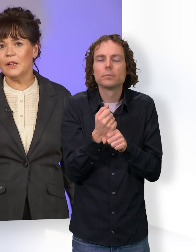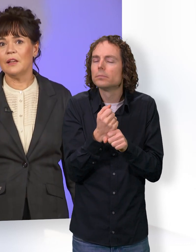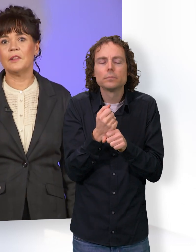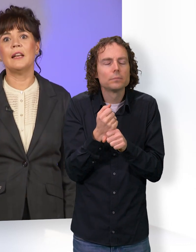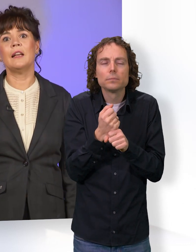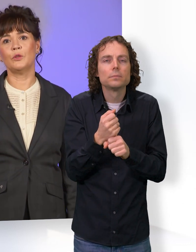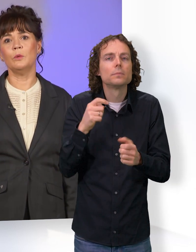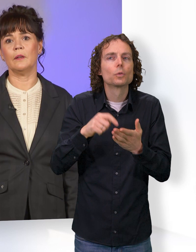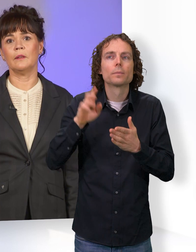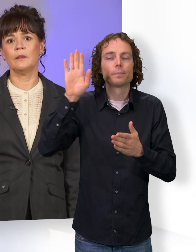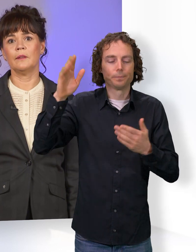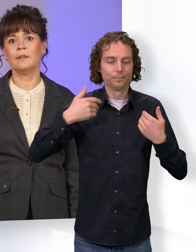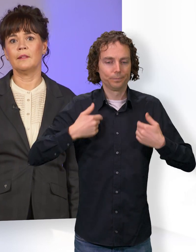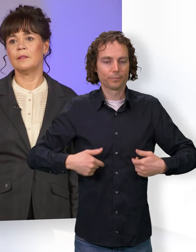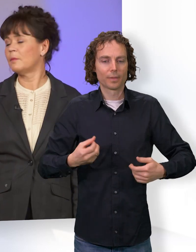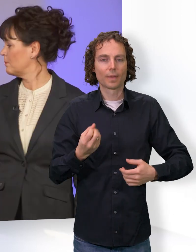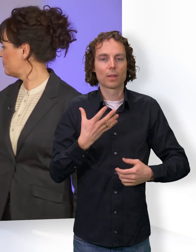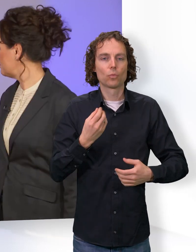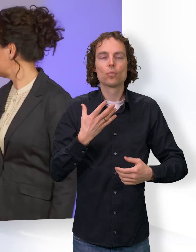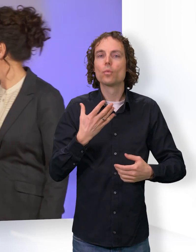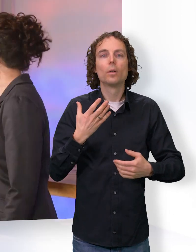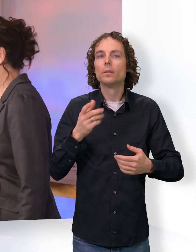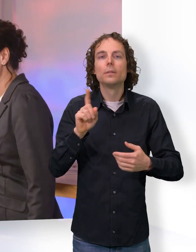wäre wieder seine Natur.